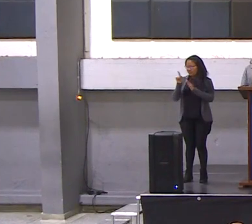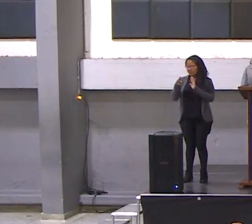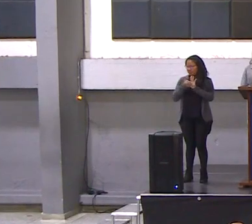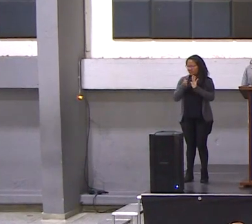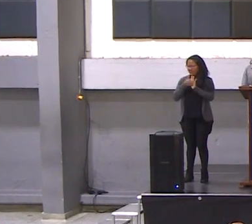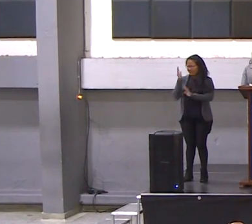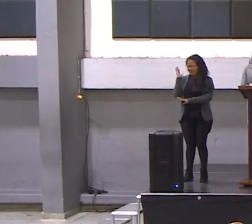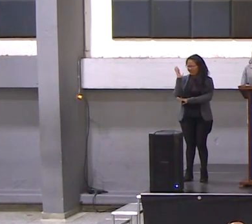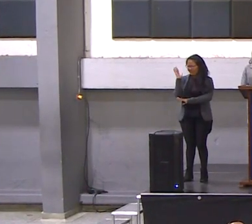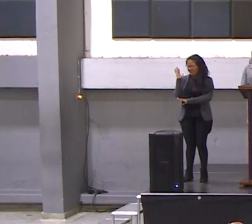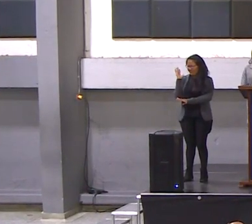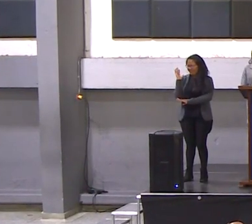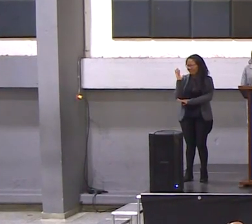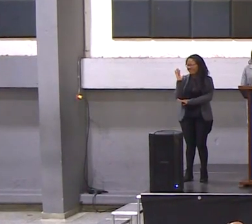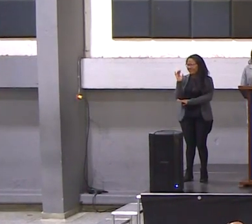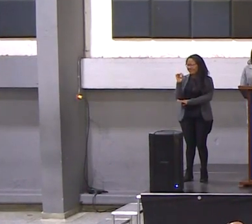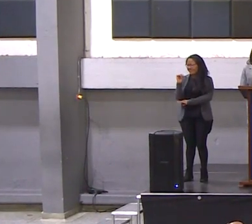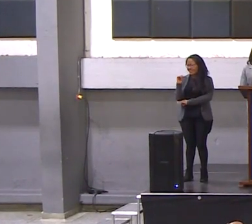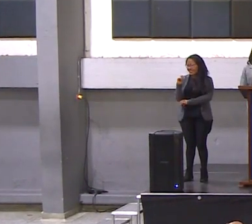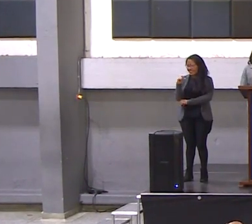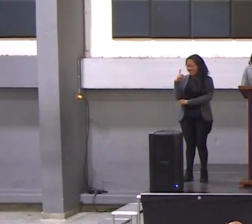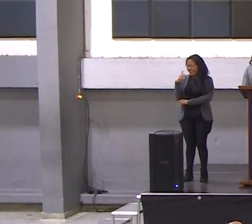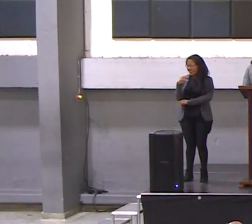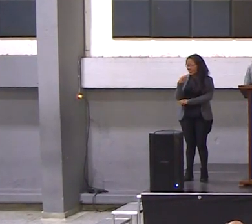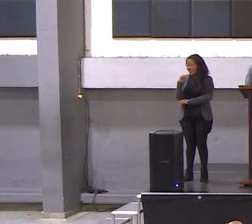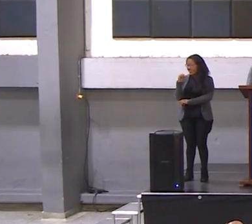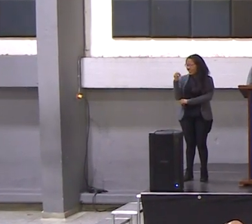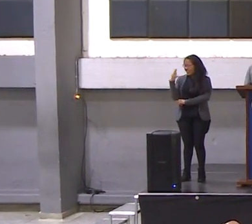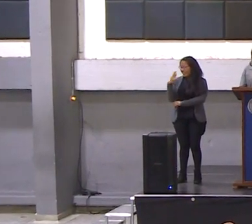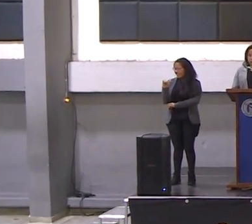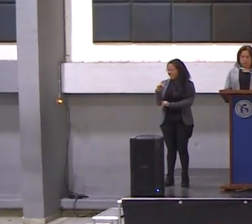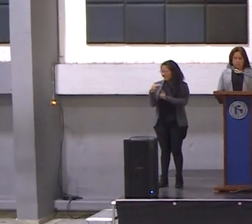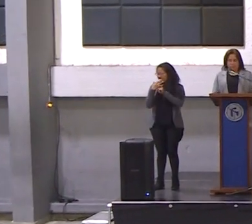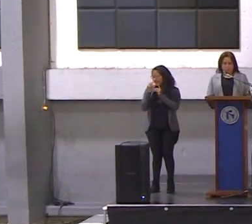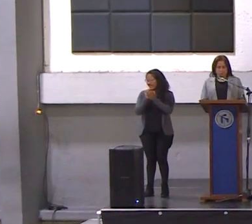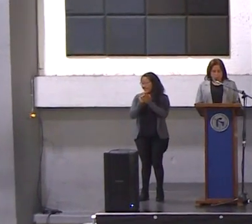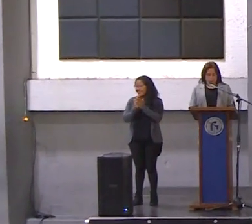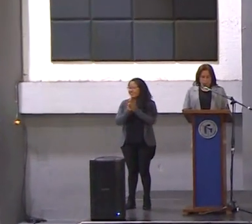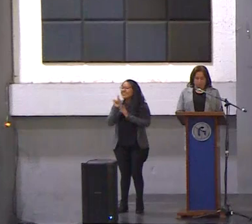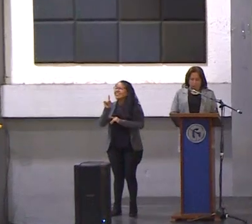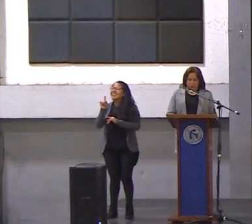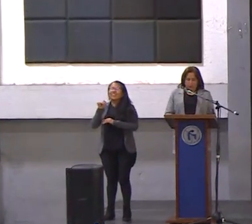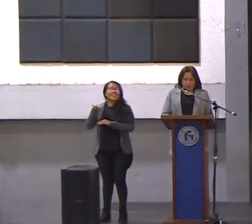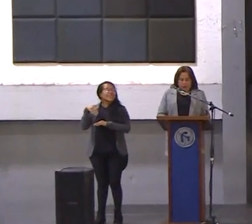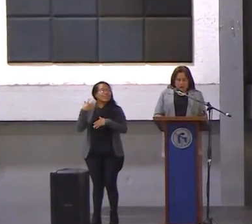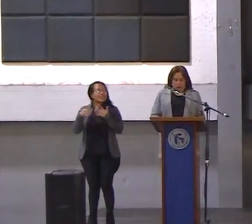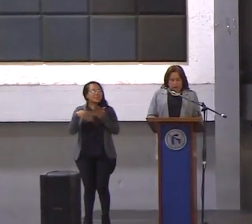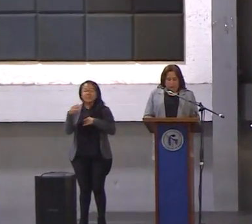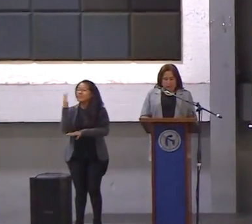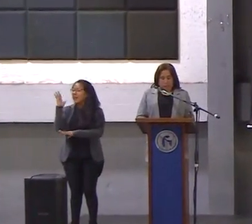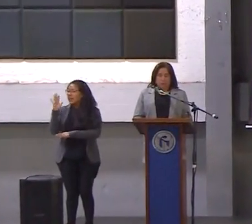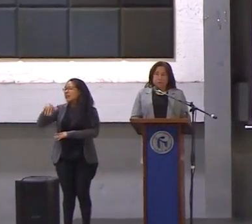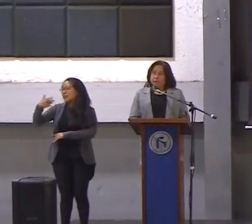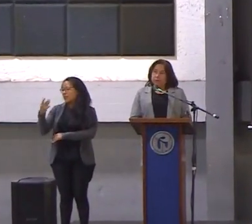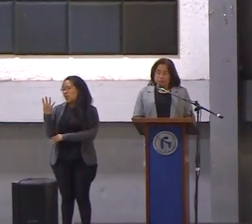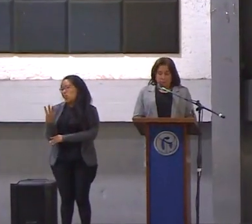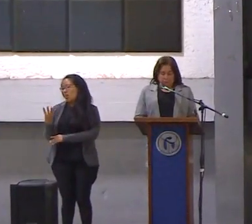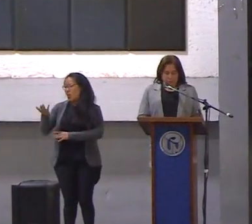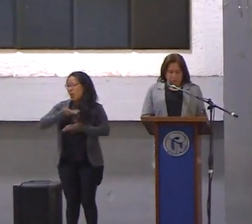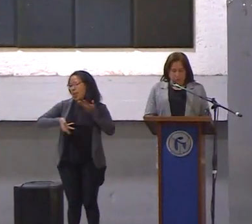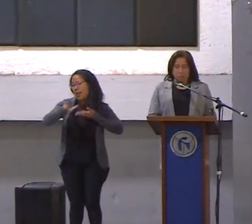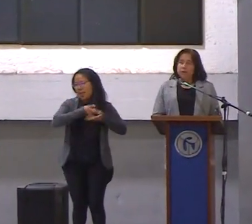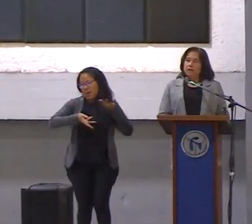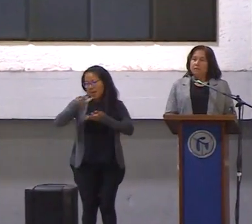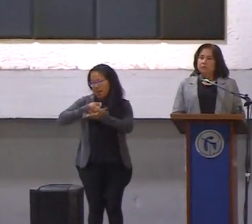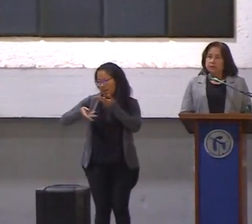del profesor víctor si sigue por ciclo cardona y después tendremos cuatro conversatorios después del primer